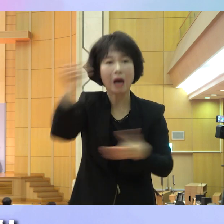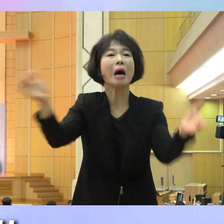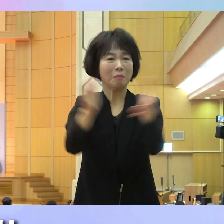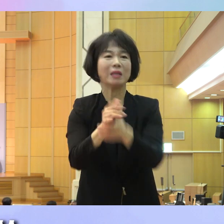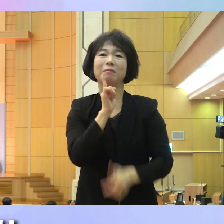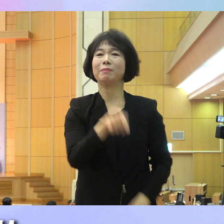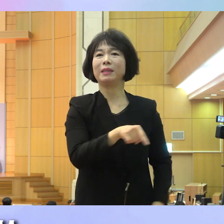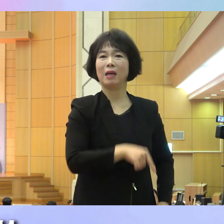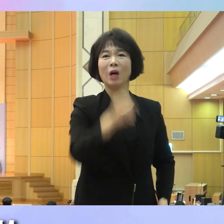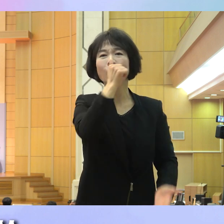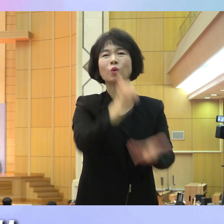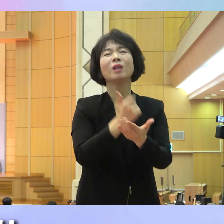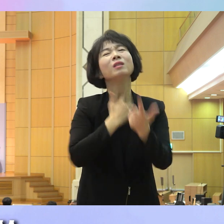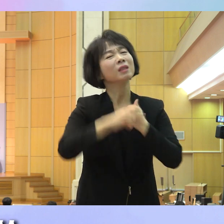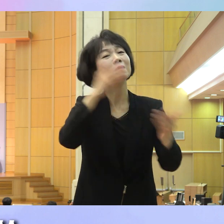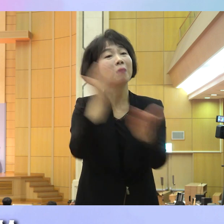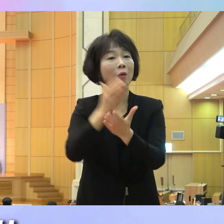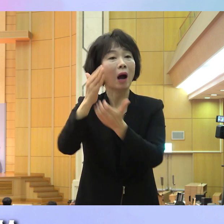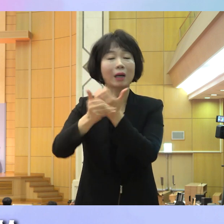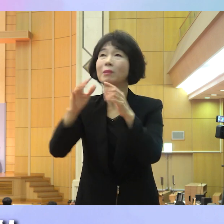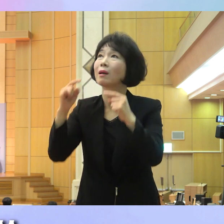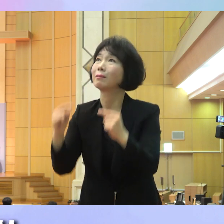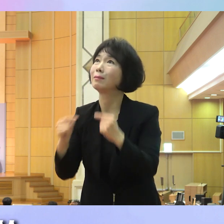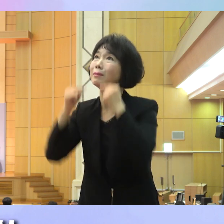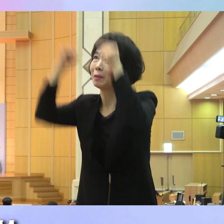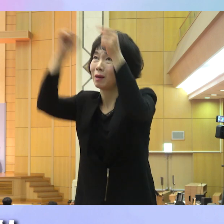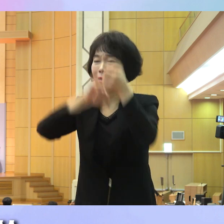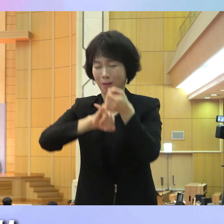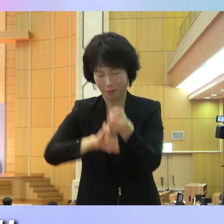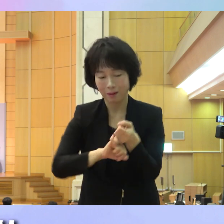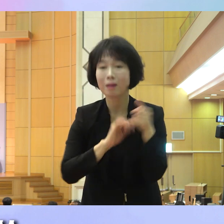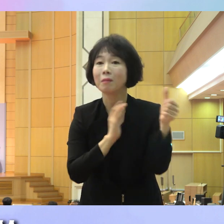범죄치 말고 천국에 들어가야 된다.